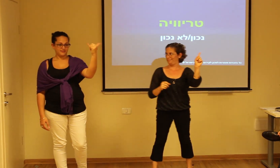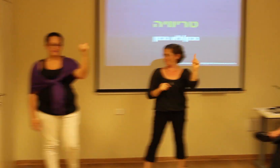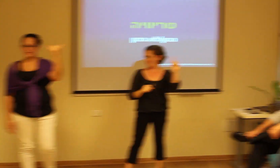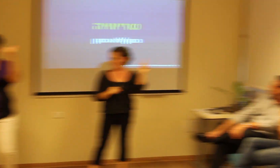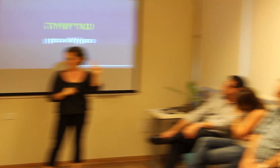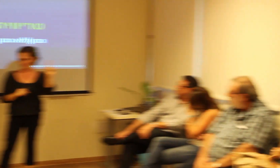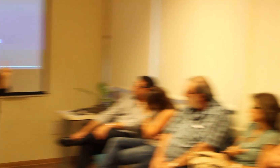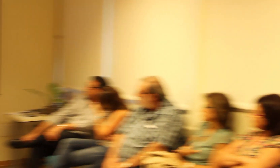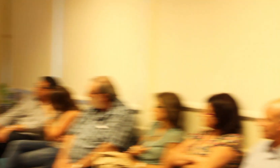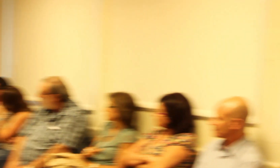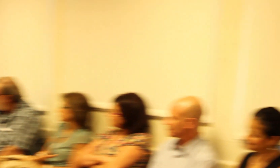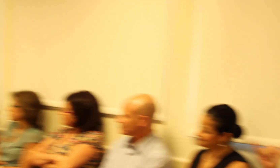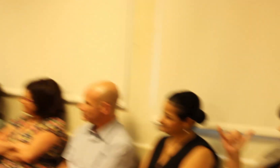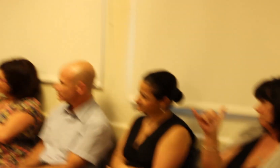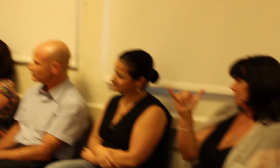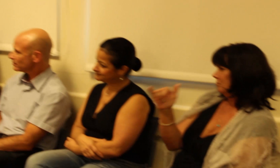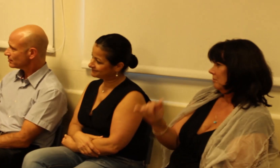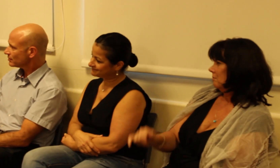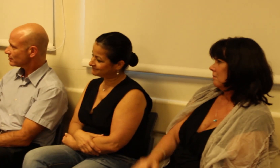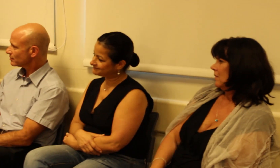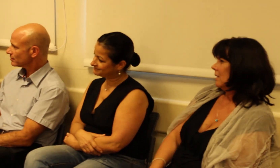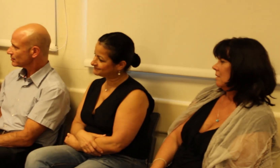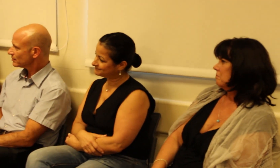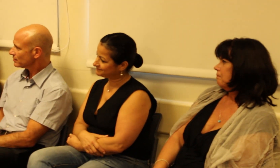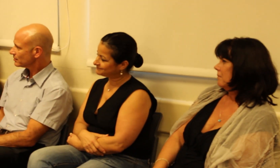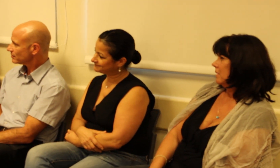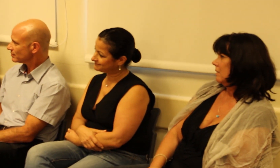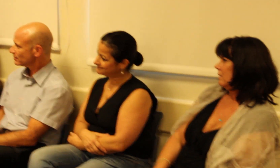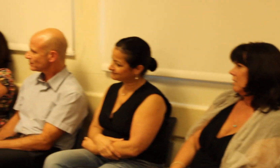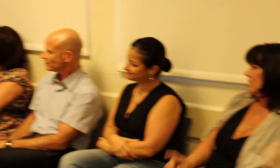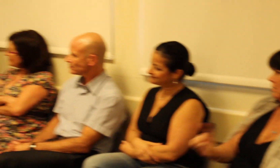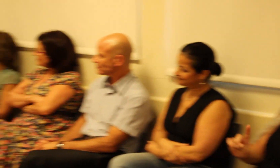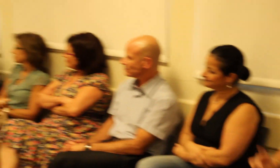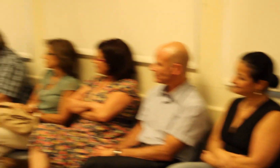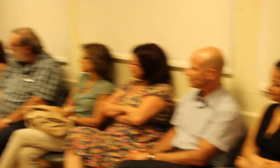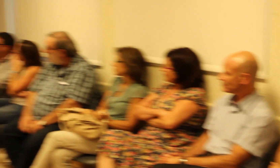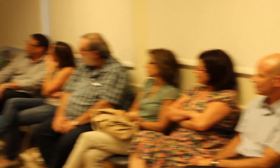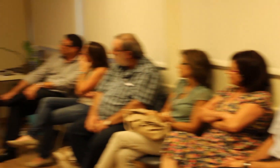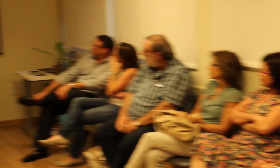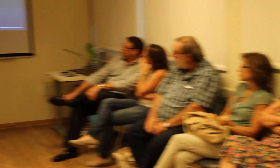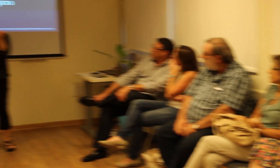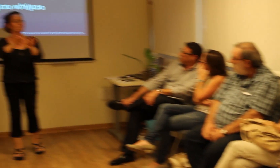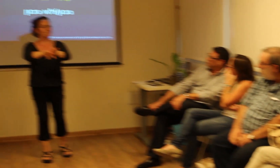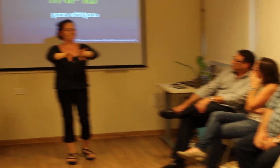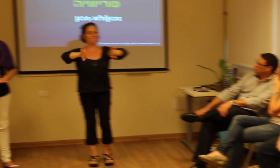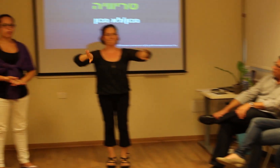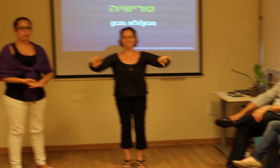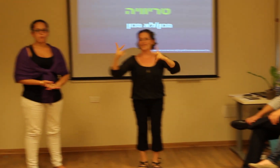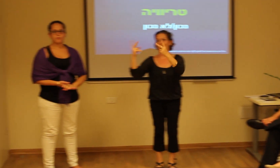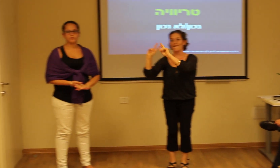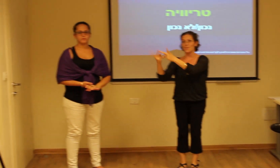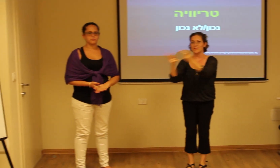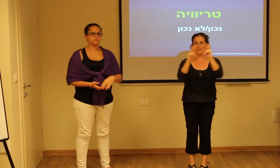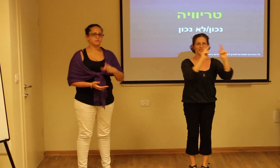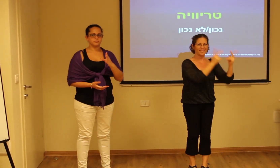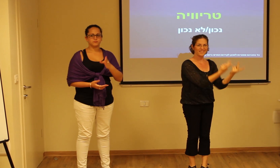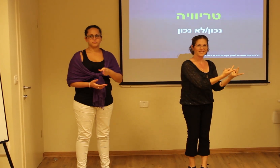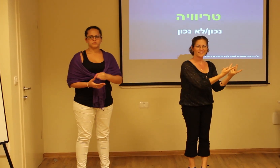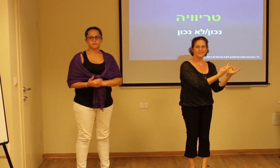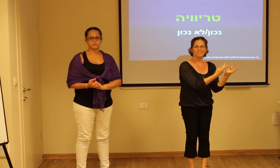יהיה נכון, זה יהיה נכון, אתם הולכים לסמן עכשיו, נכון? ולא, אוקיי? אנחנו נחלק את זה לשתי